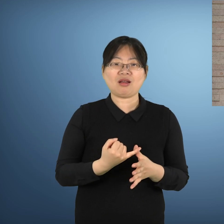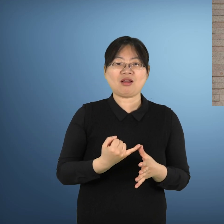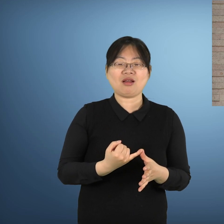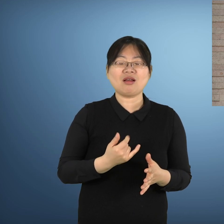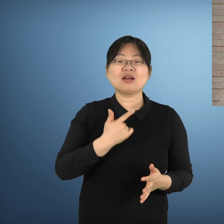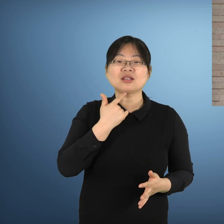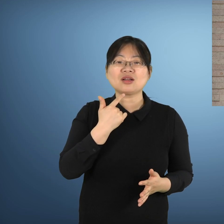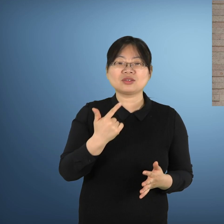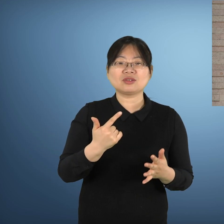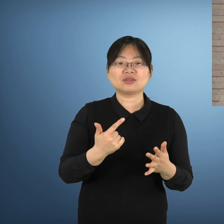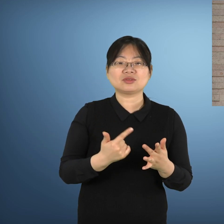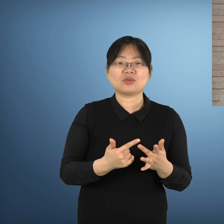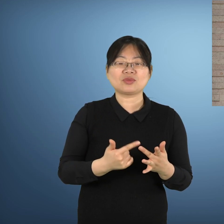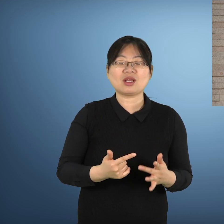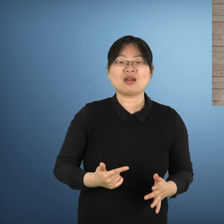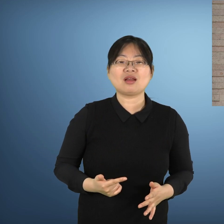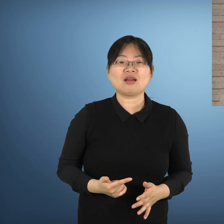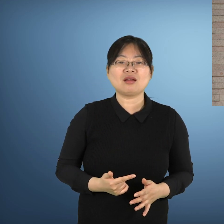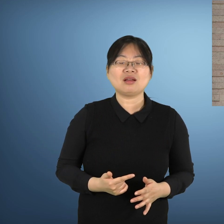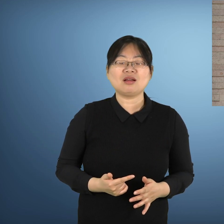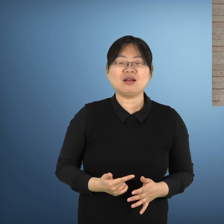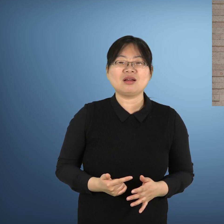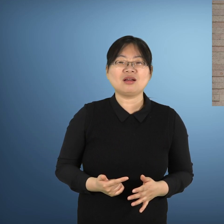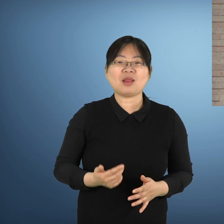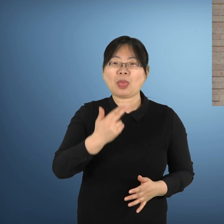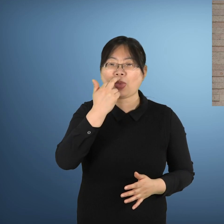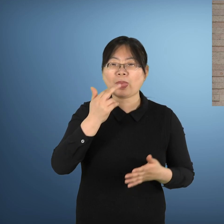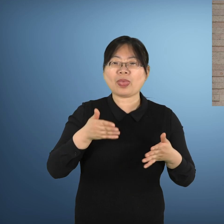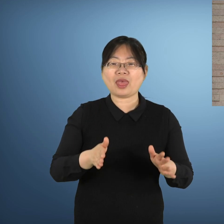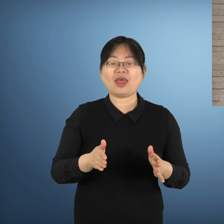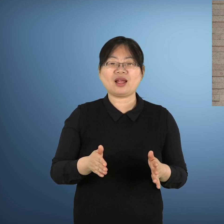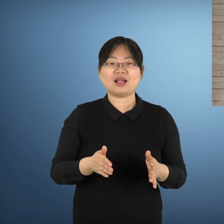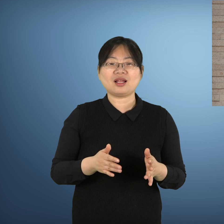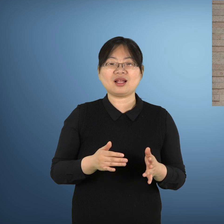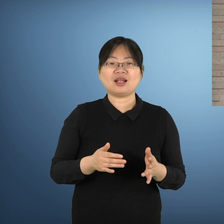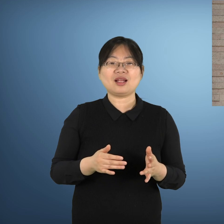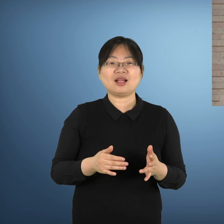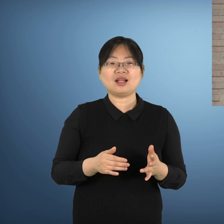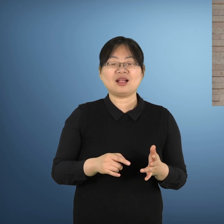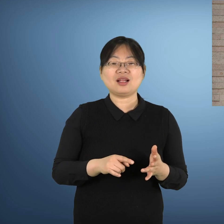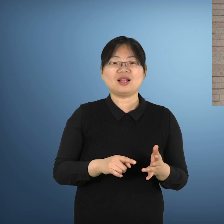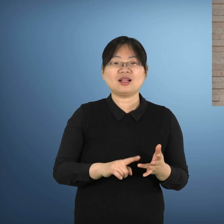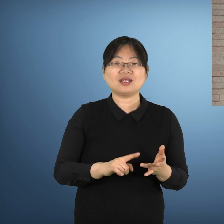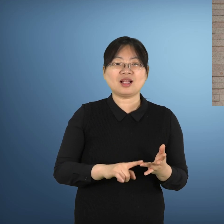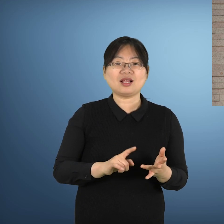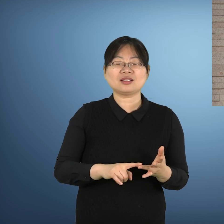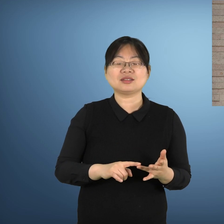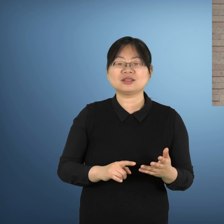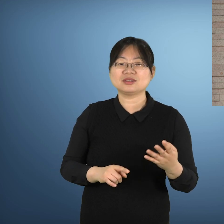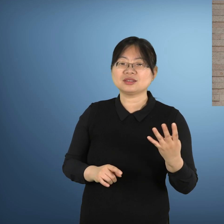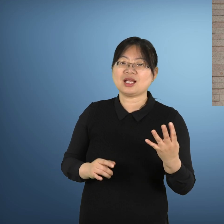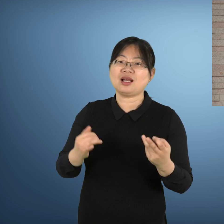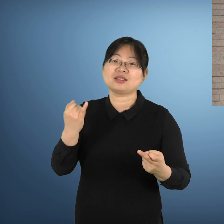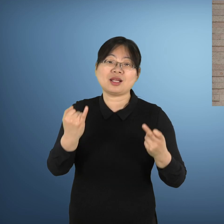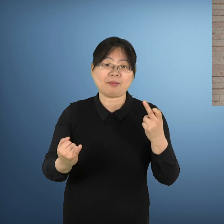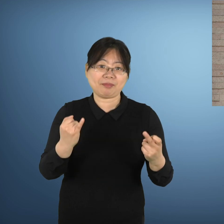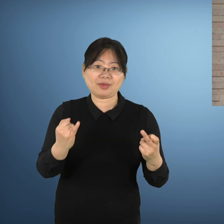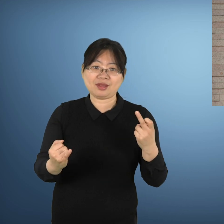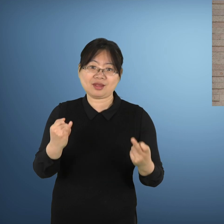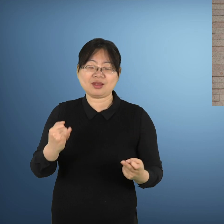6살 동생, 태어난 지 얼마 안 되는 깐난쟁이, 이렇게 4남매가